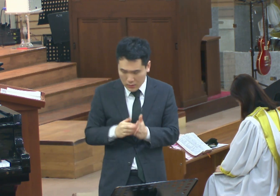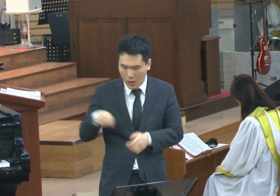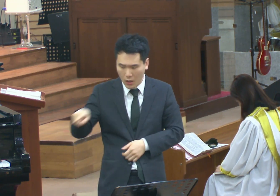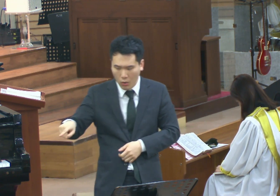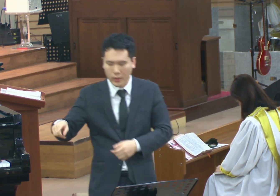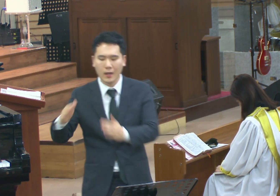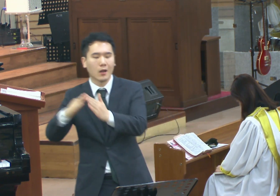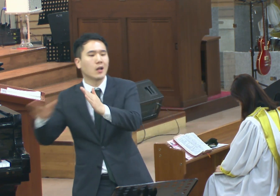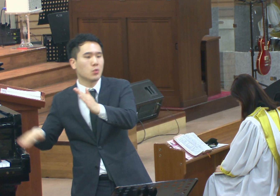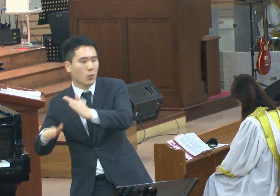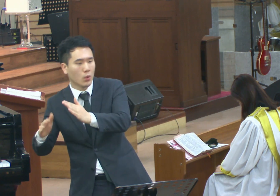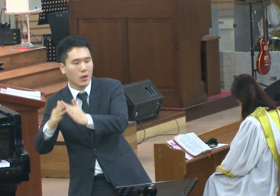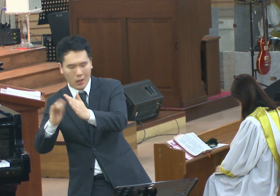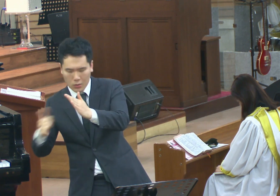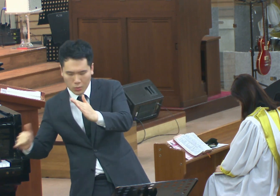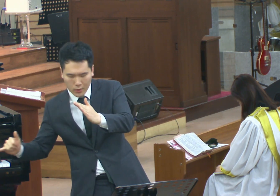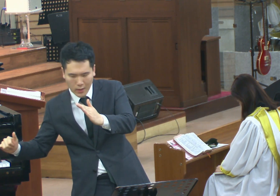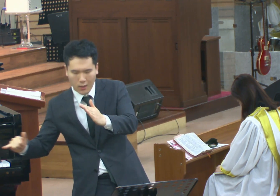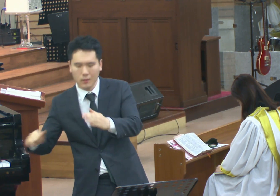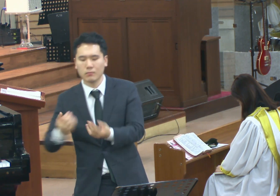국립중앙의료원에 왔다가 남편이 이렇게 앉아서 돌아가신